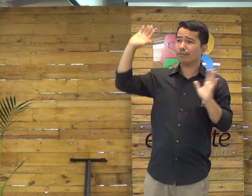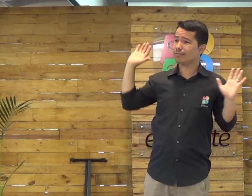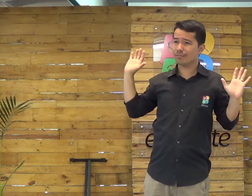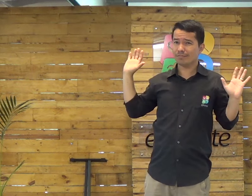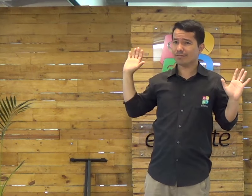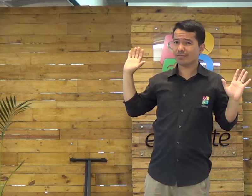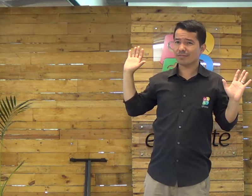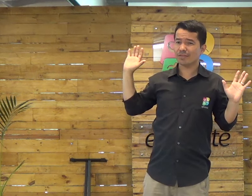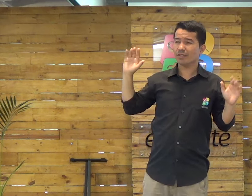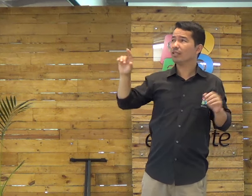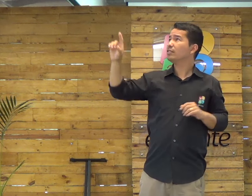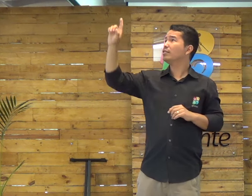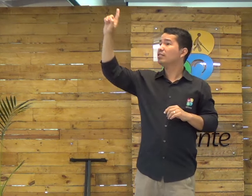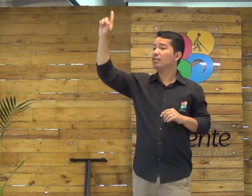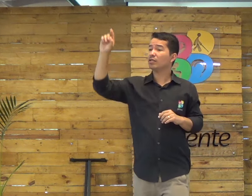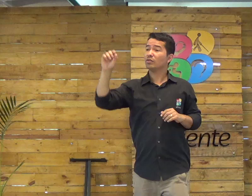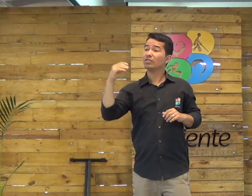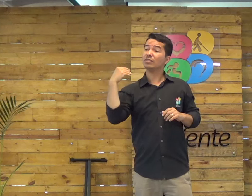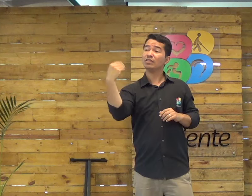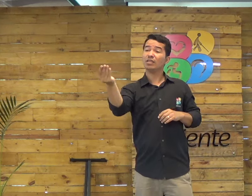Vocês são dele.